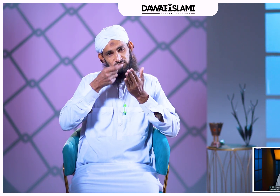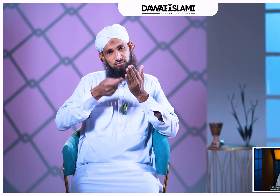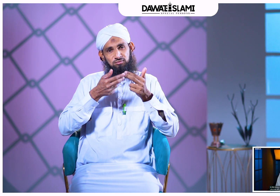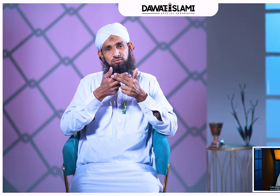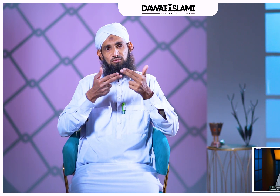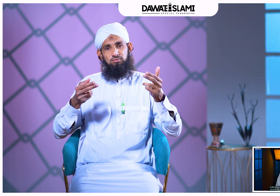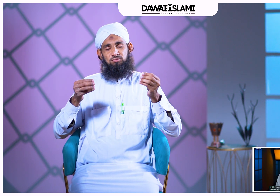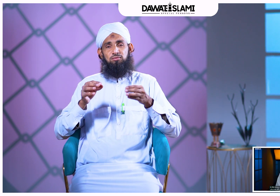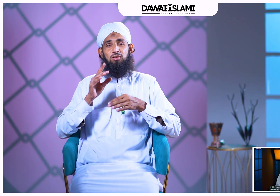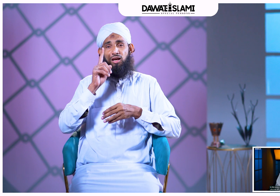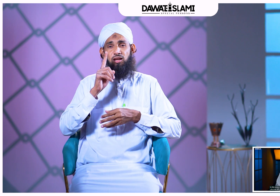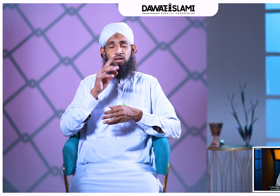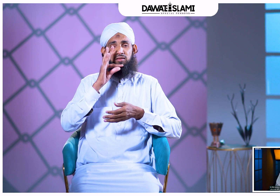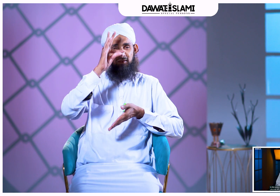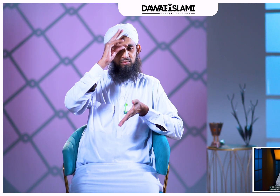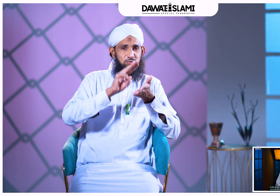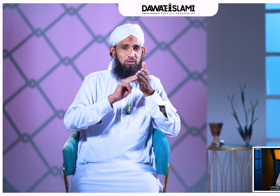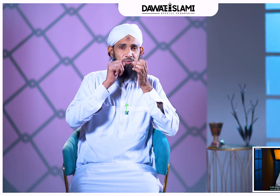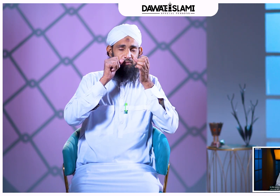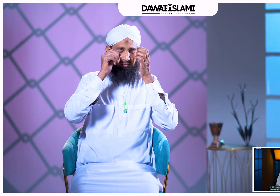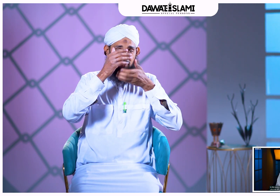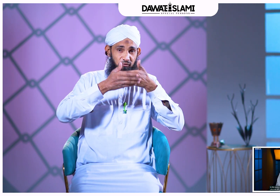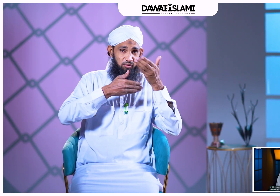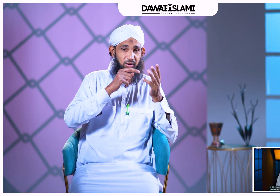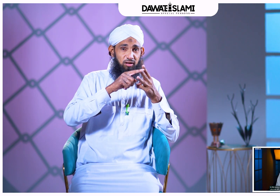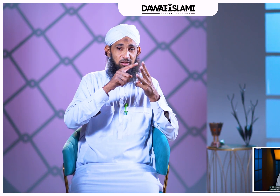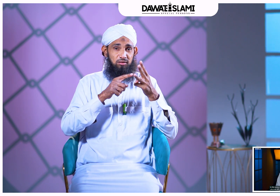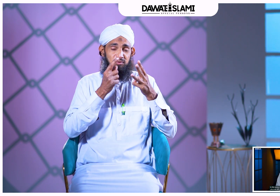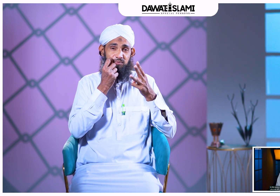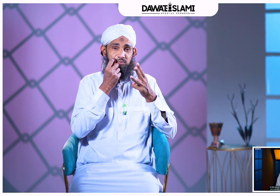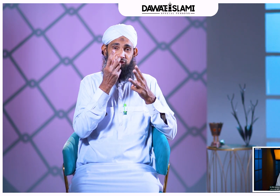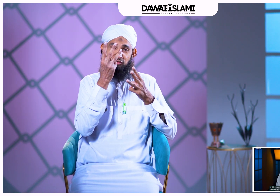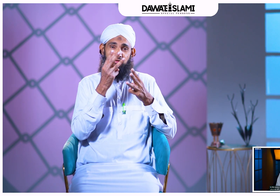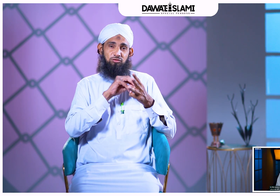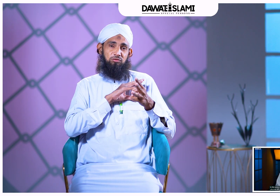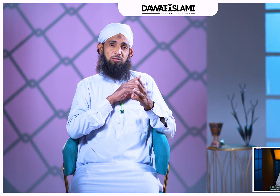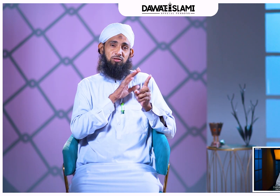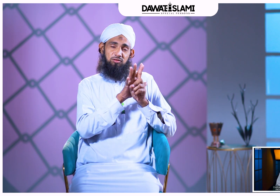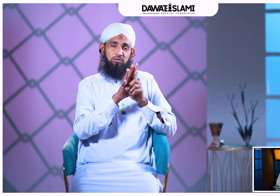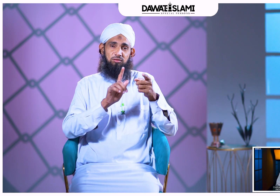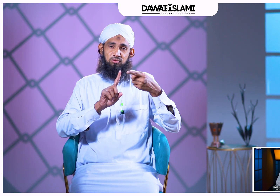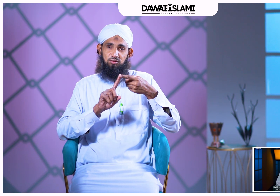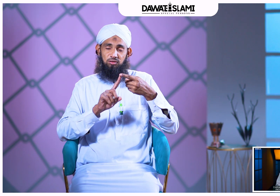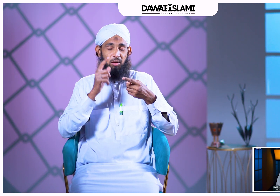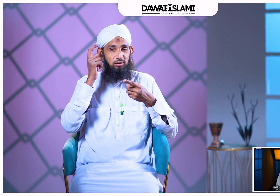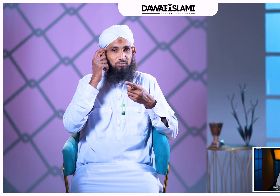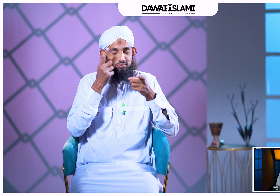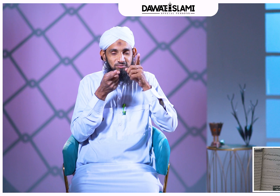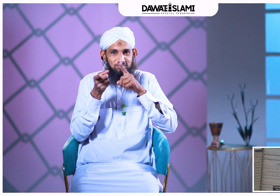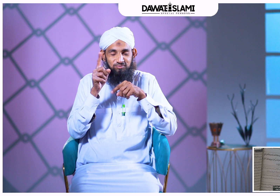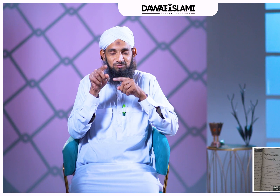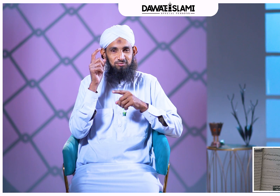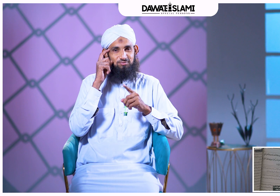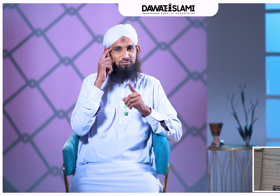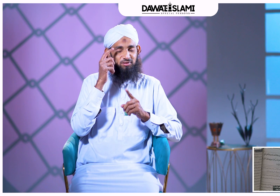صلی اللہ علیہ وآلہ وسلم کو اس آیت میں 3 طریقوں سے لوگوں کو اسلام کی دعوت دینے کا حکم فرمایا۔ نمبر 1، حکمت کے ساتھ۔